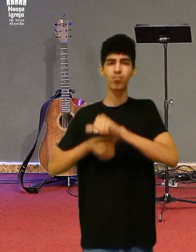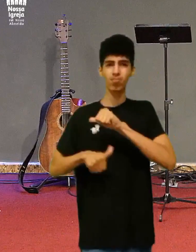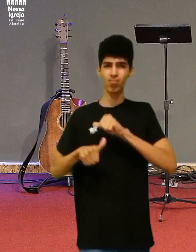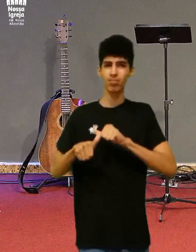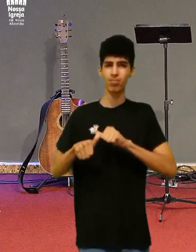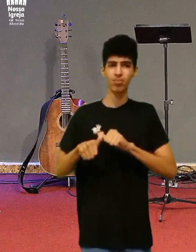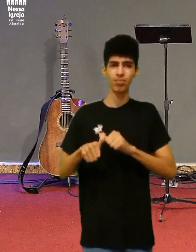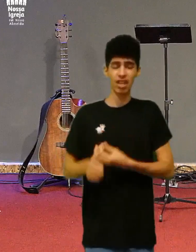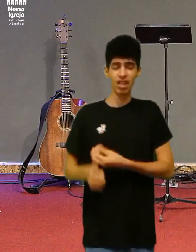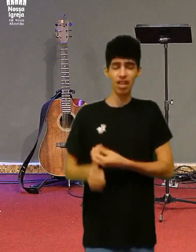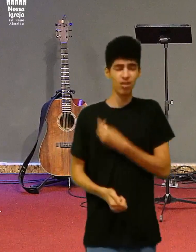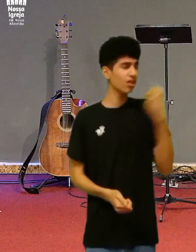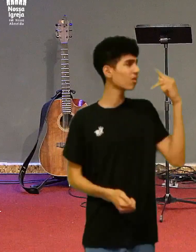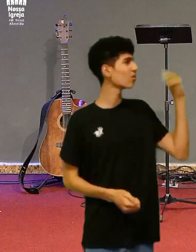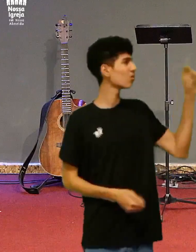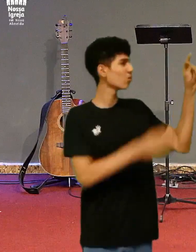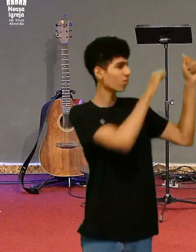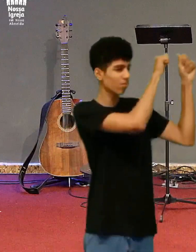Derrama a Tua vida, Senhor.